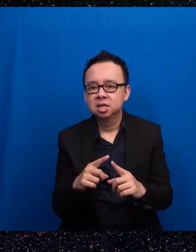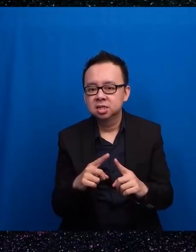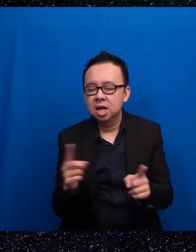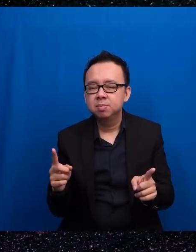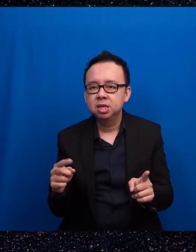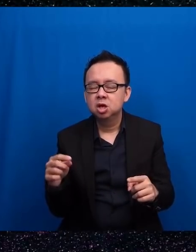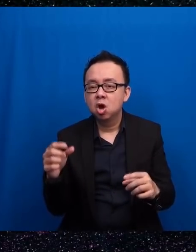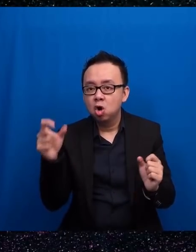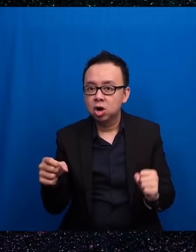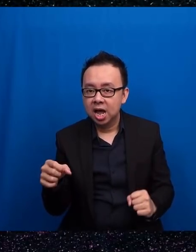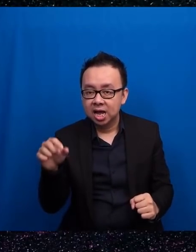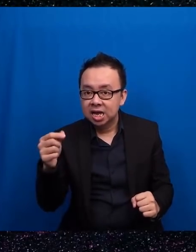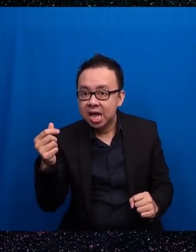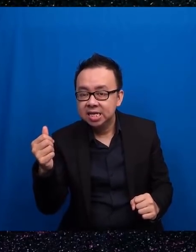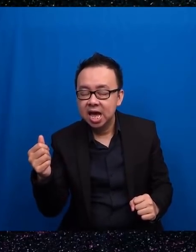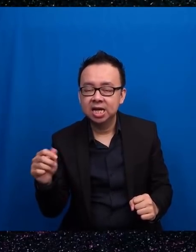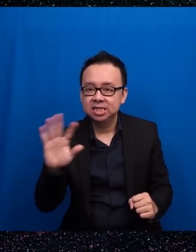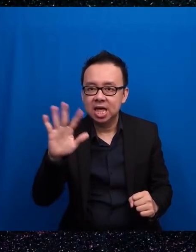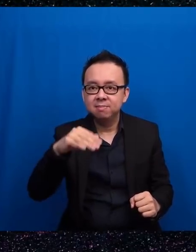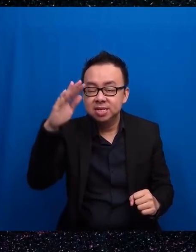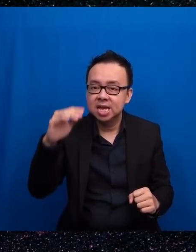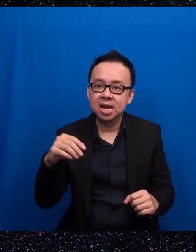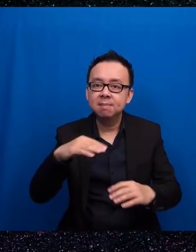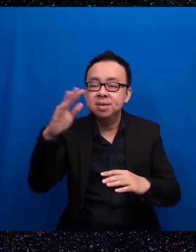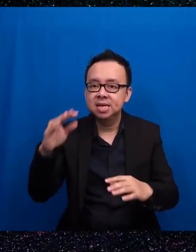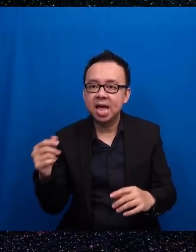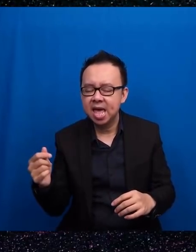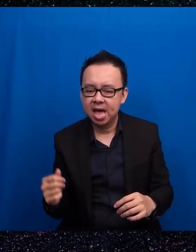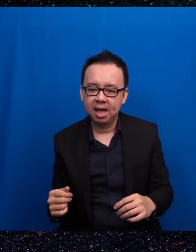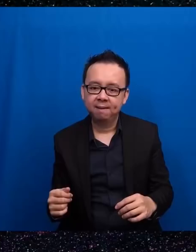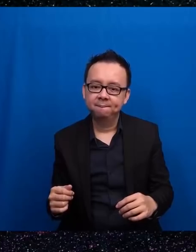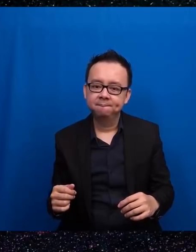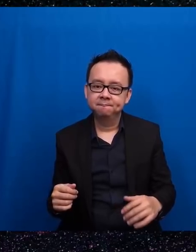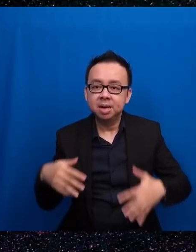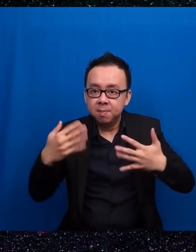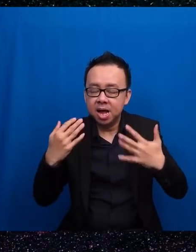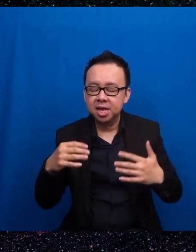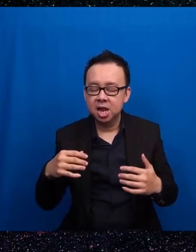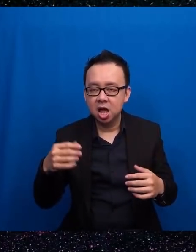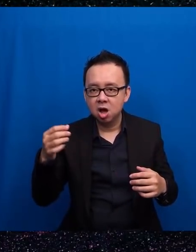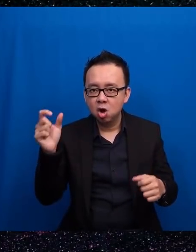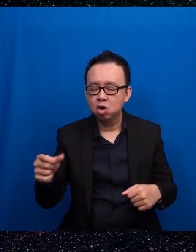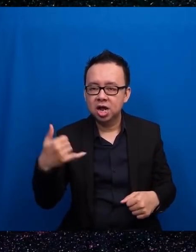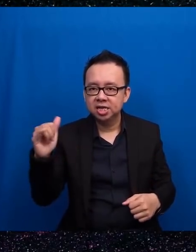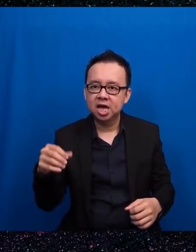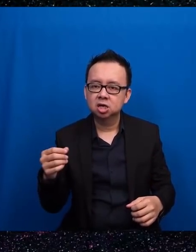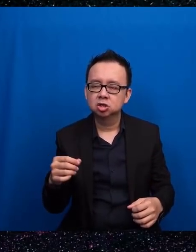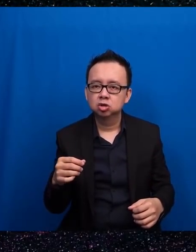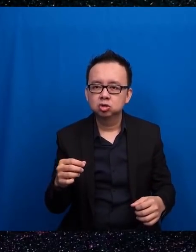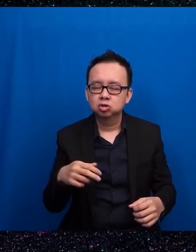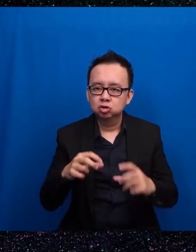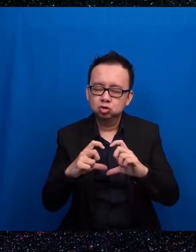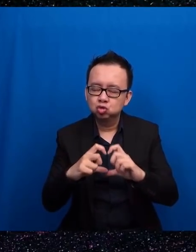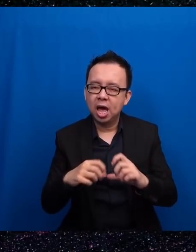bisa lebih kaya sekarang. Berbahagialah mereka yang selama ini menabung. Saat-saat seperti ini, mereka yang punya uang